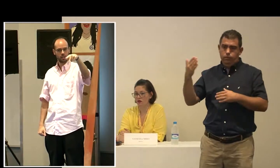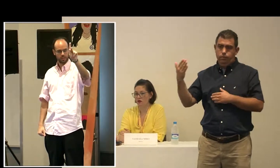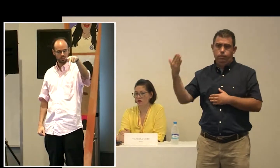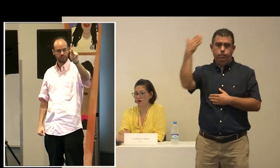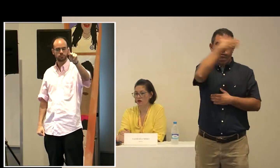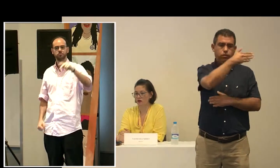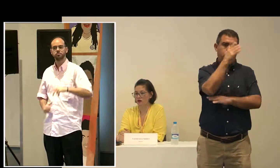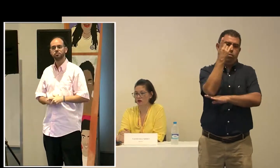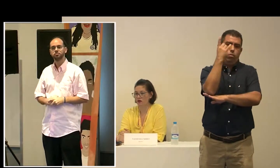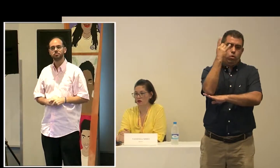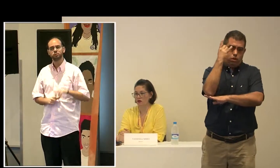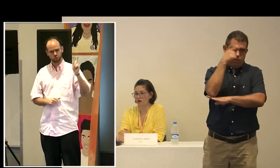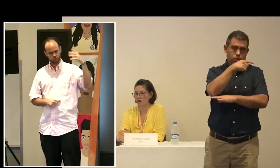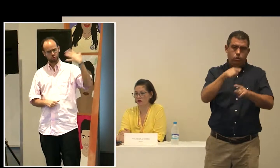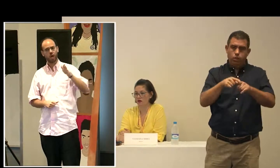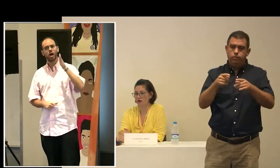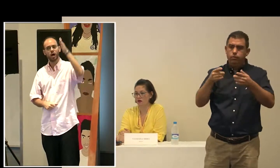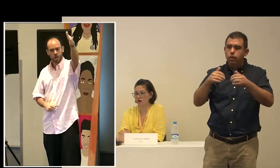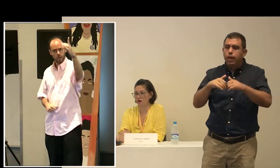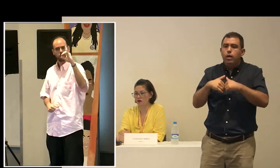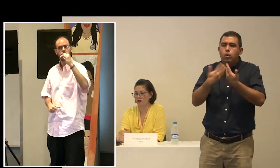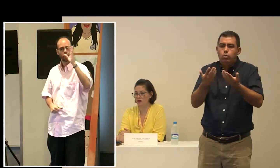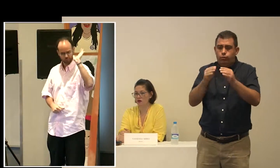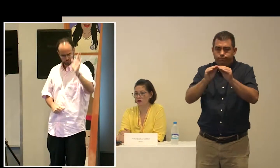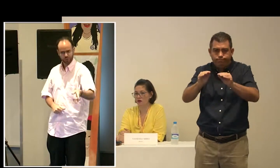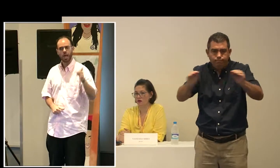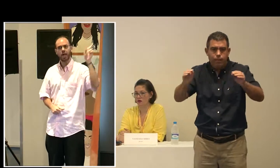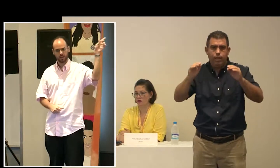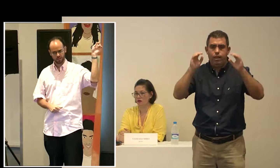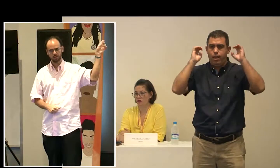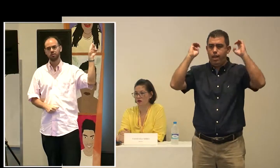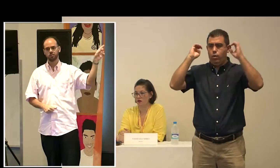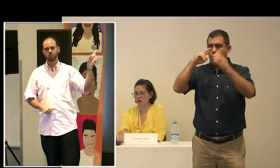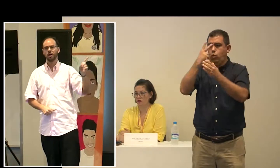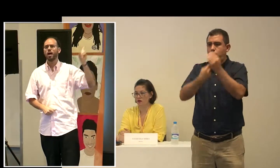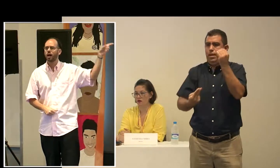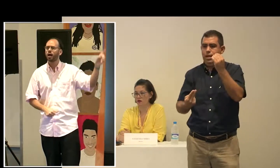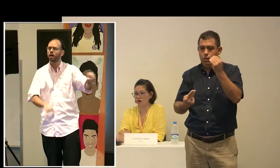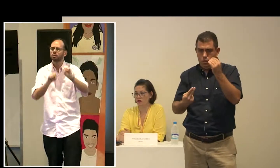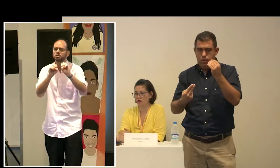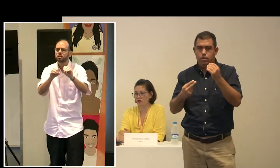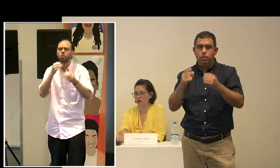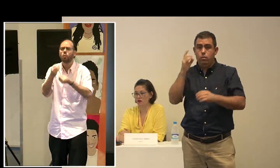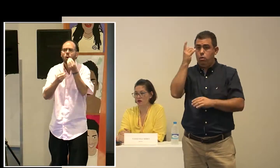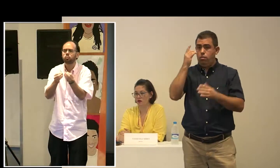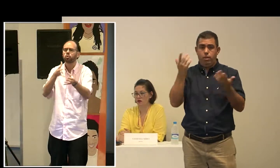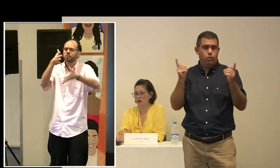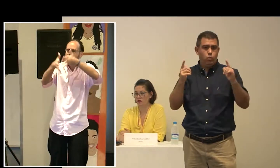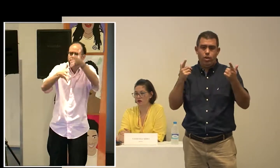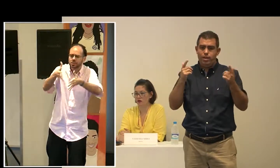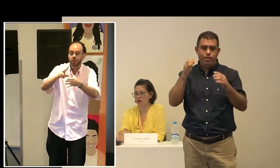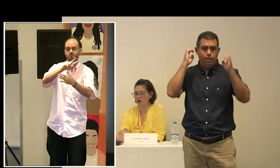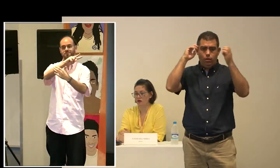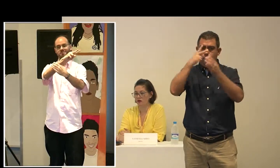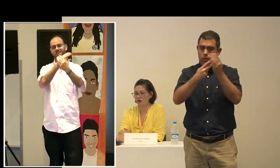Aqui no Brasil nós temos, agora falando da Karen, né, Karen Strobel. Ela já foi na Bolívia